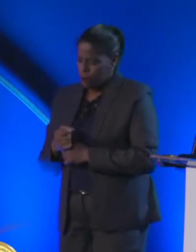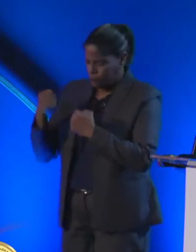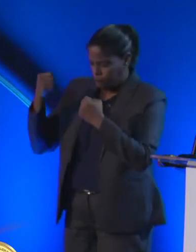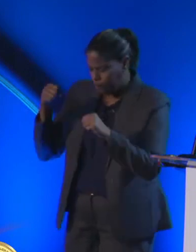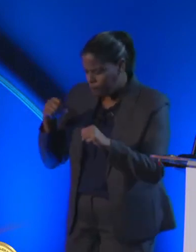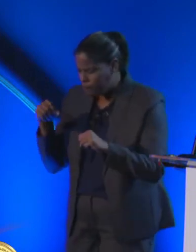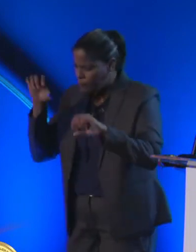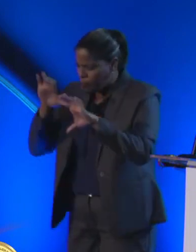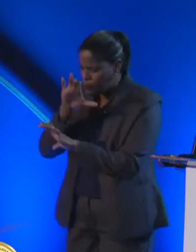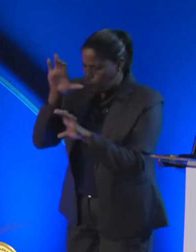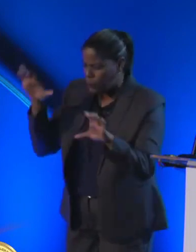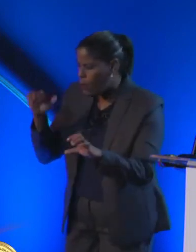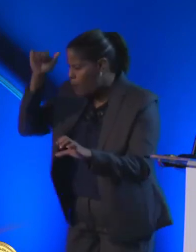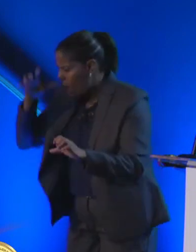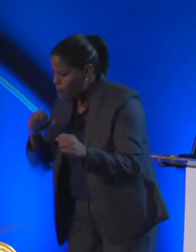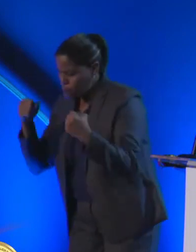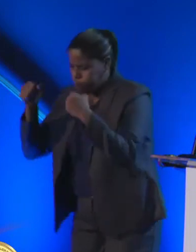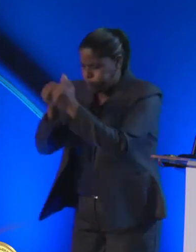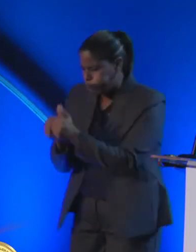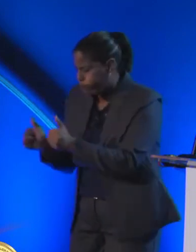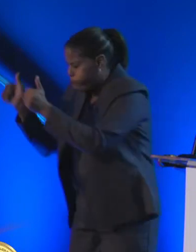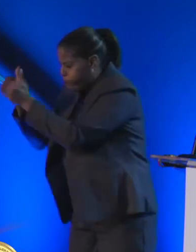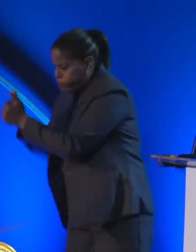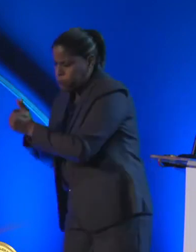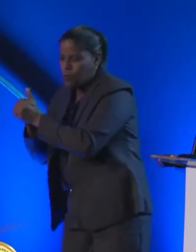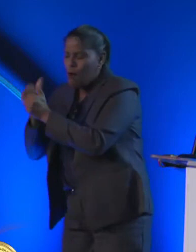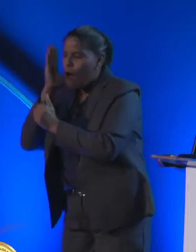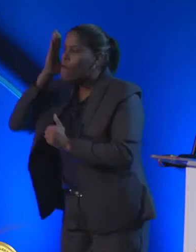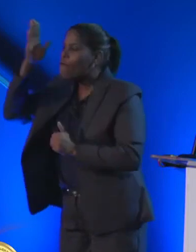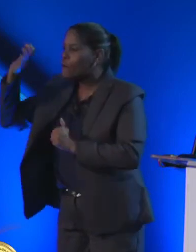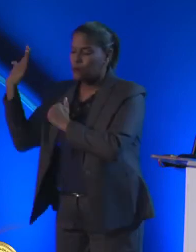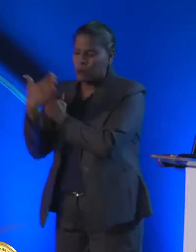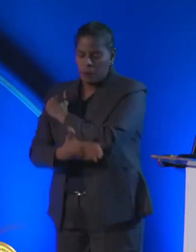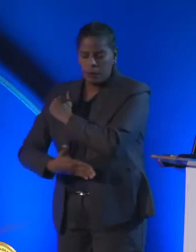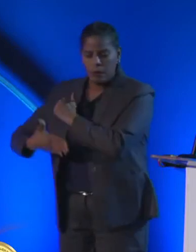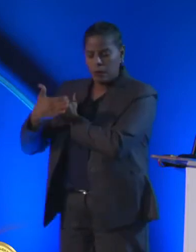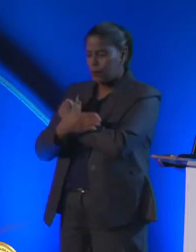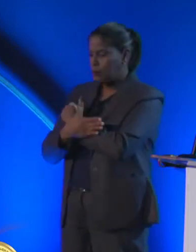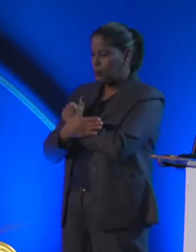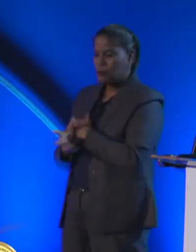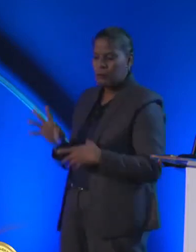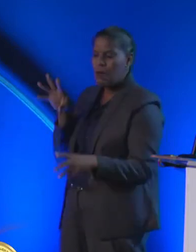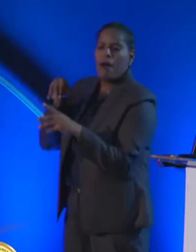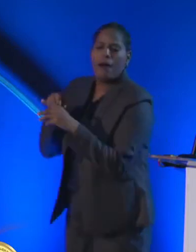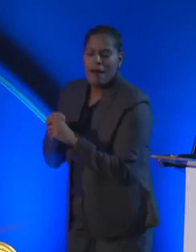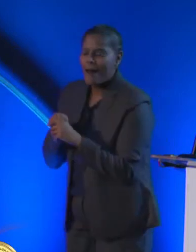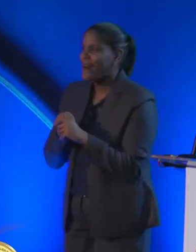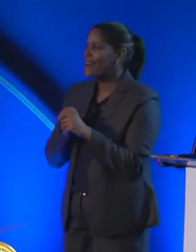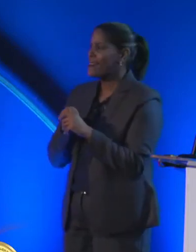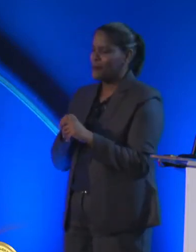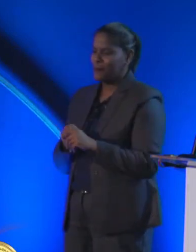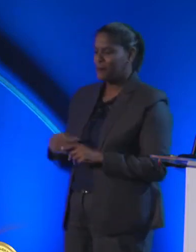codo con el hombre el futuro de la patria hemos estado presente en cada